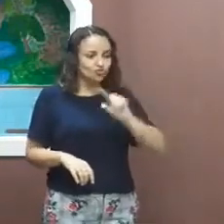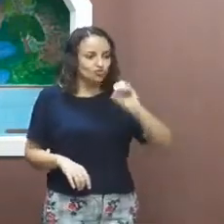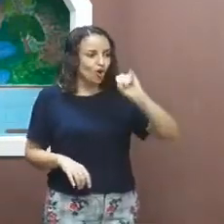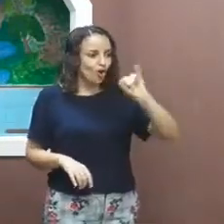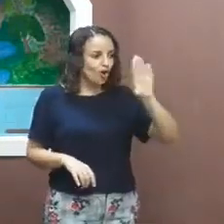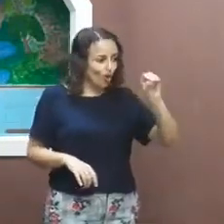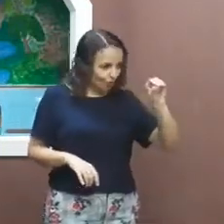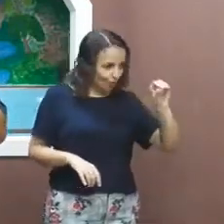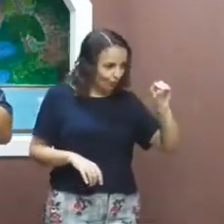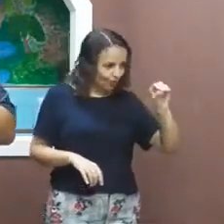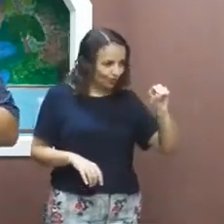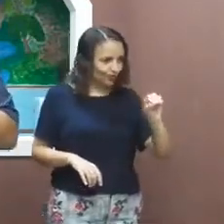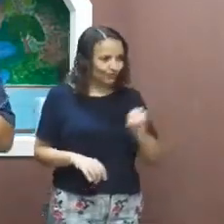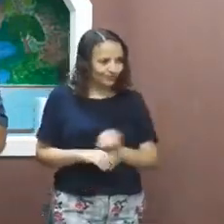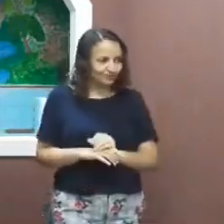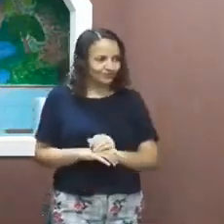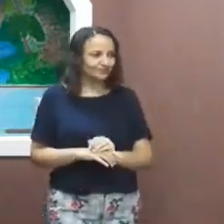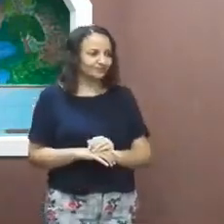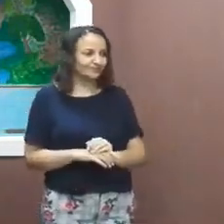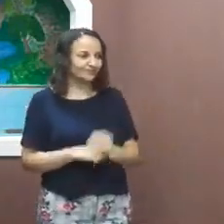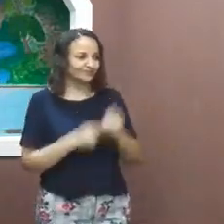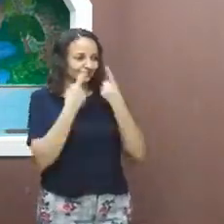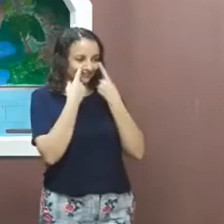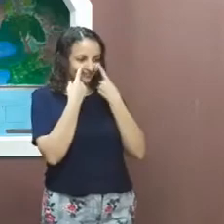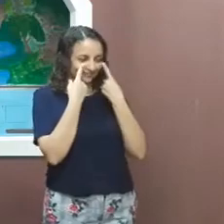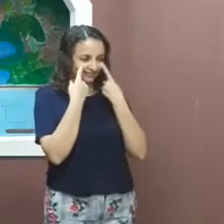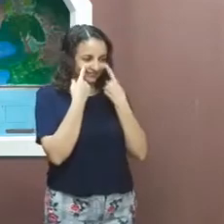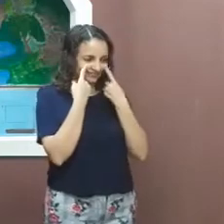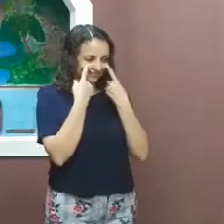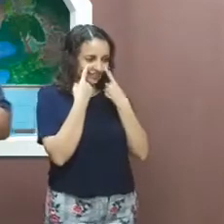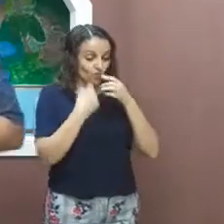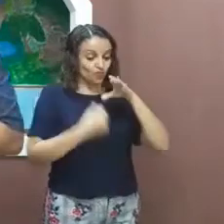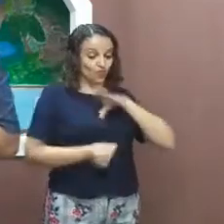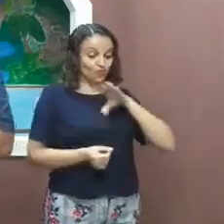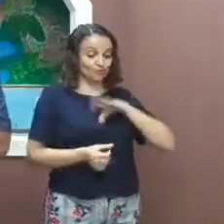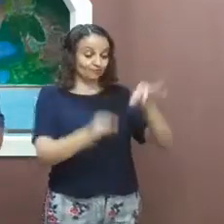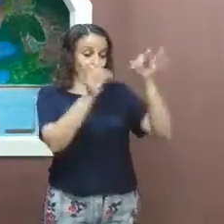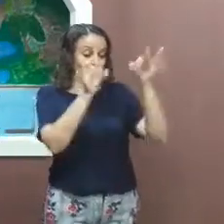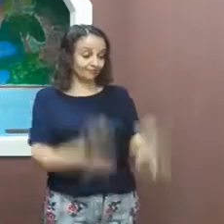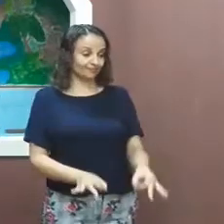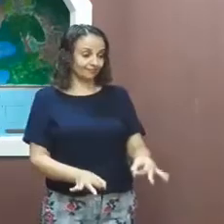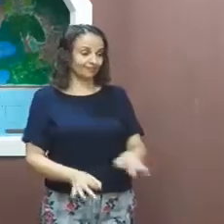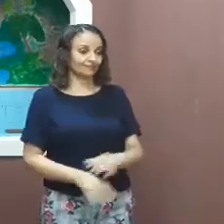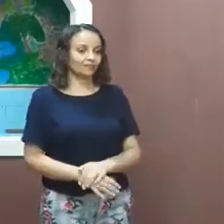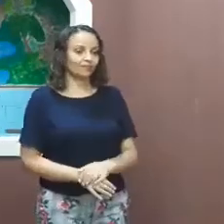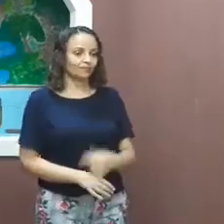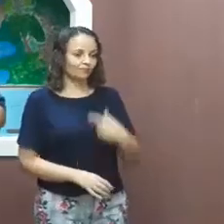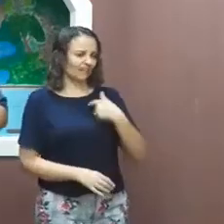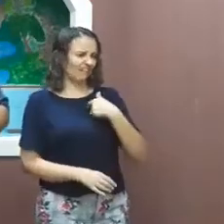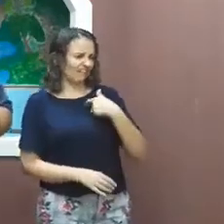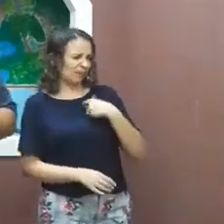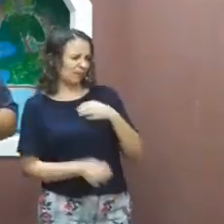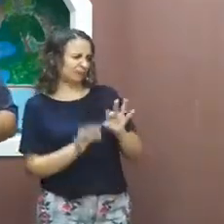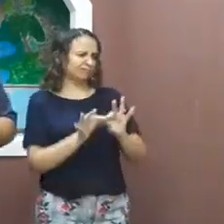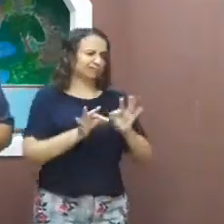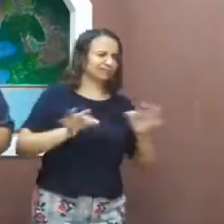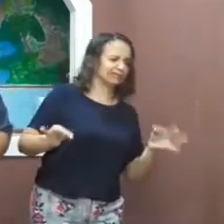fala o português correto, norma culta padrão. Eu que sou aqui pé no